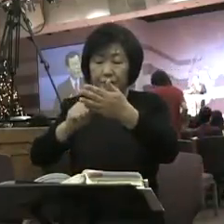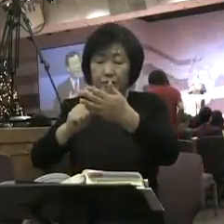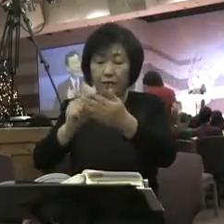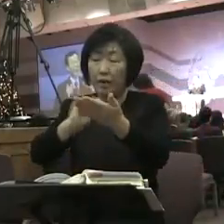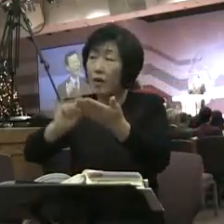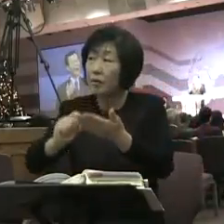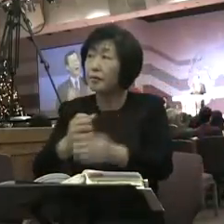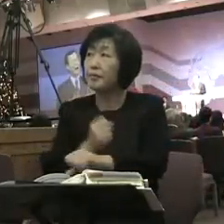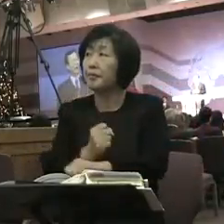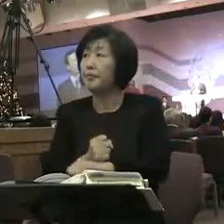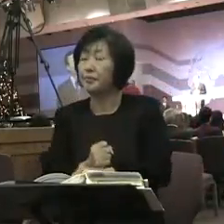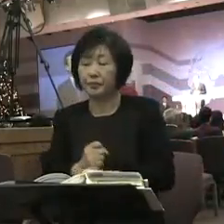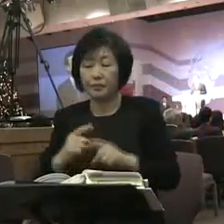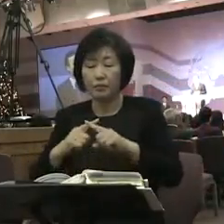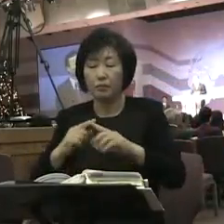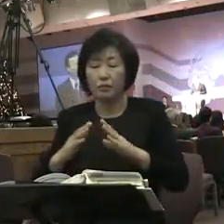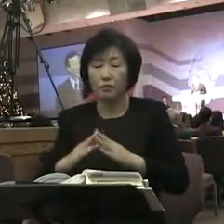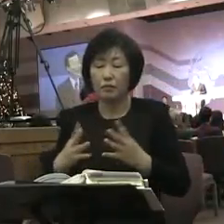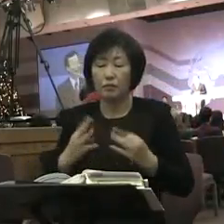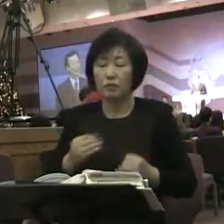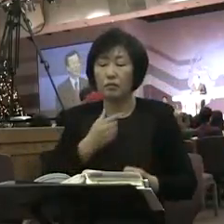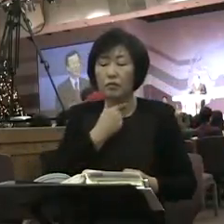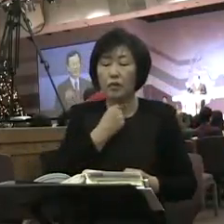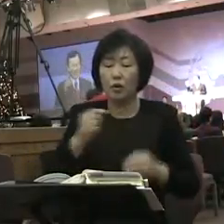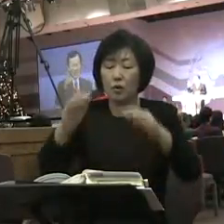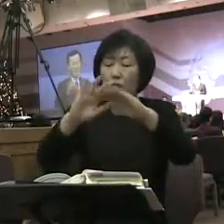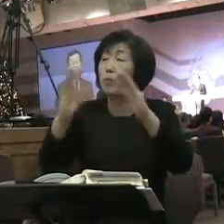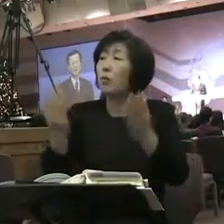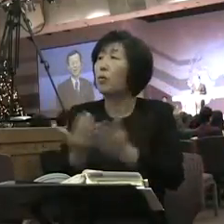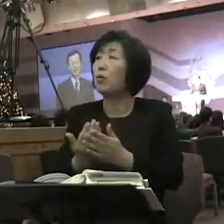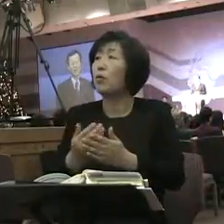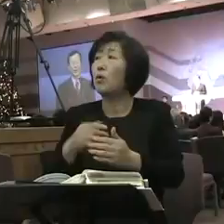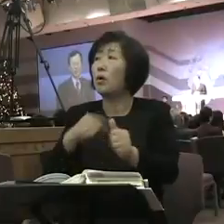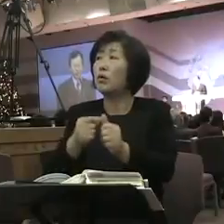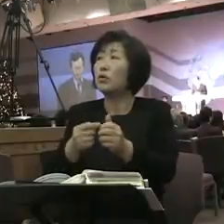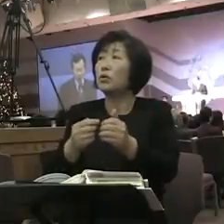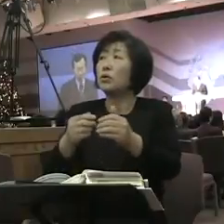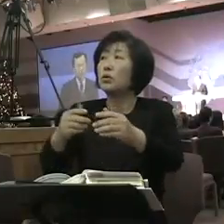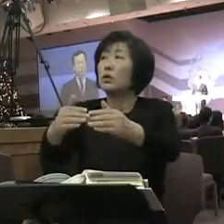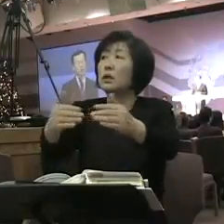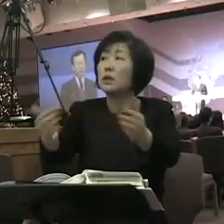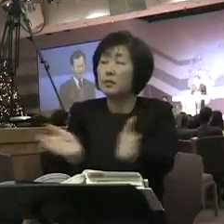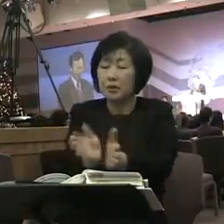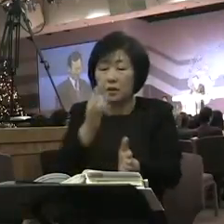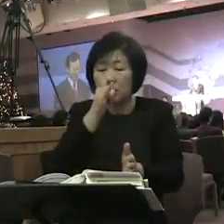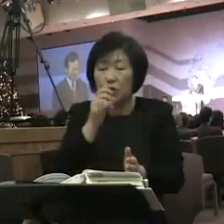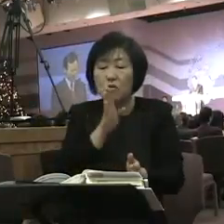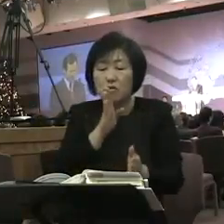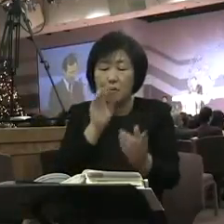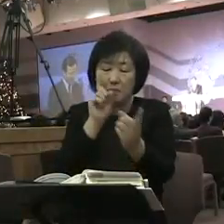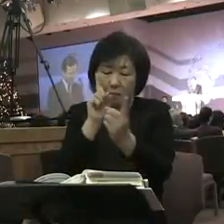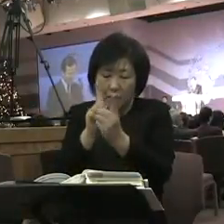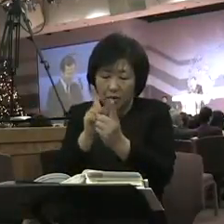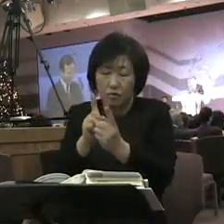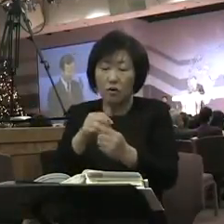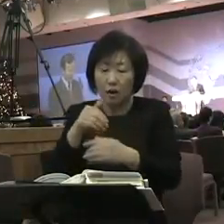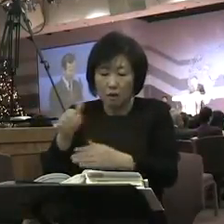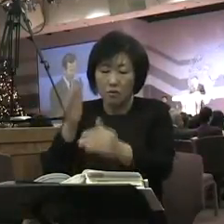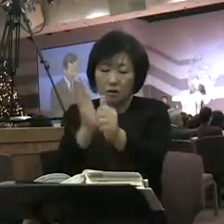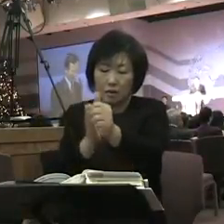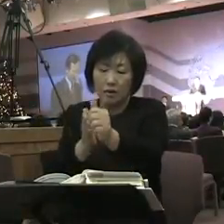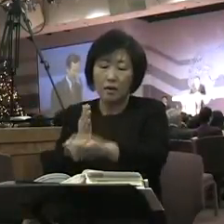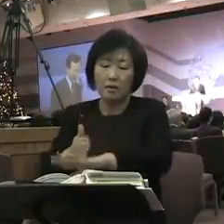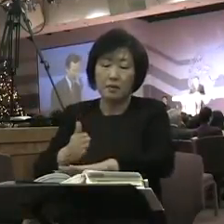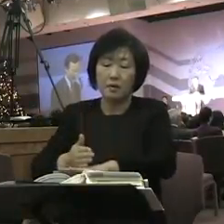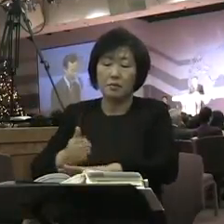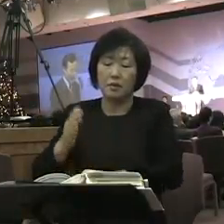등록하시고 교회에 대해 알고 싶어하는 모든 것을 알려주시는 팀이 있습니다. 꼭 만나주시고 가주시면